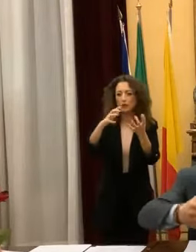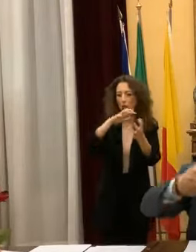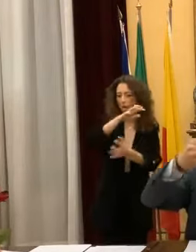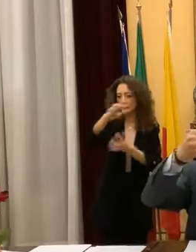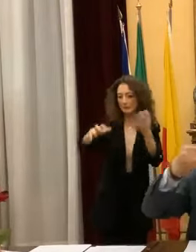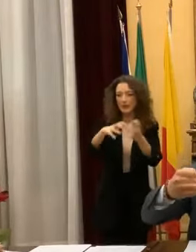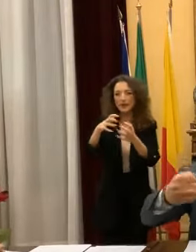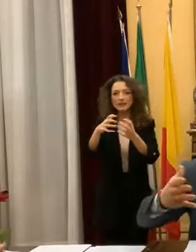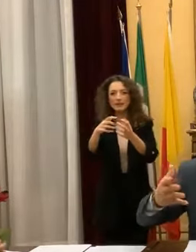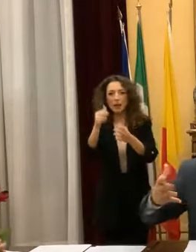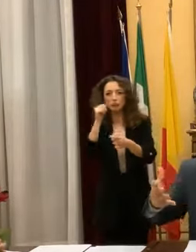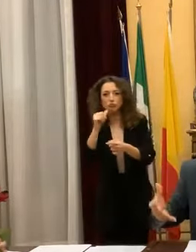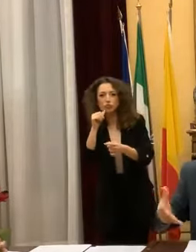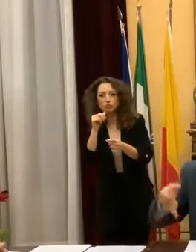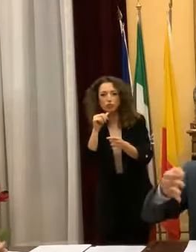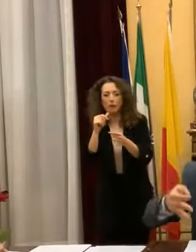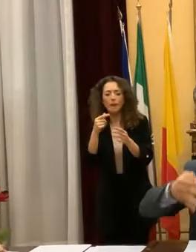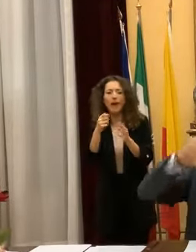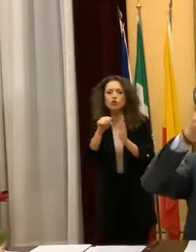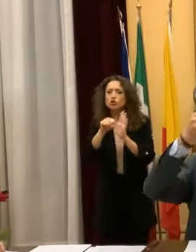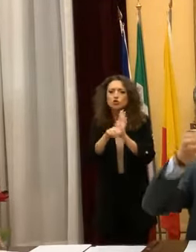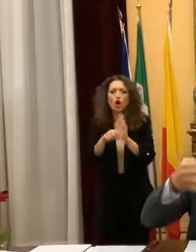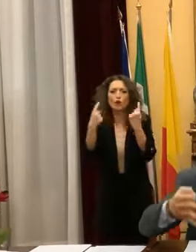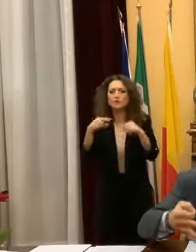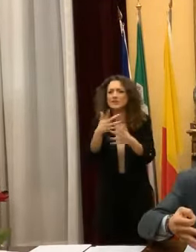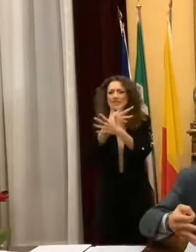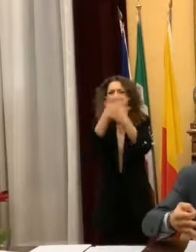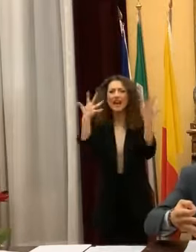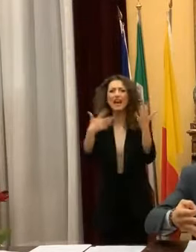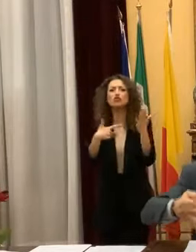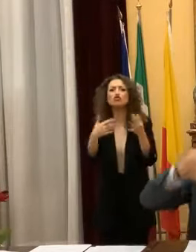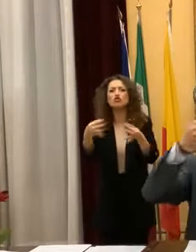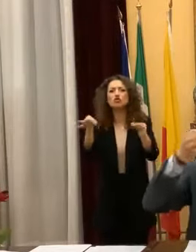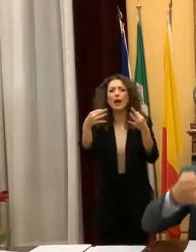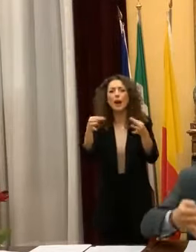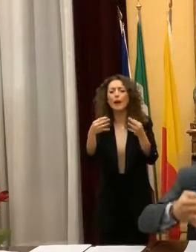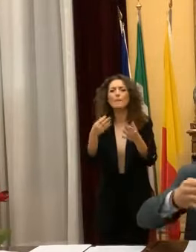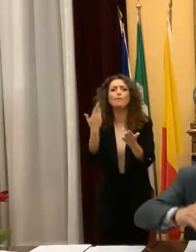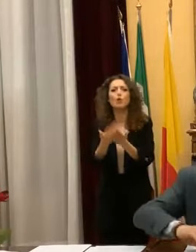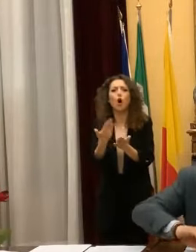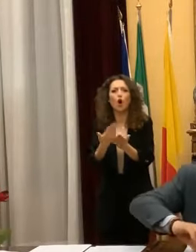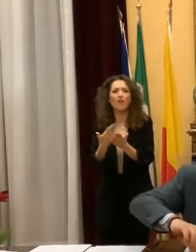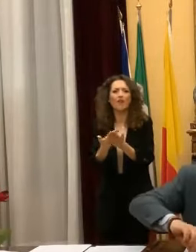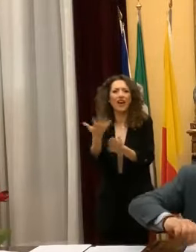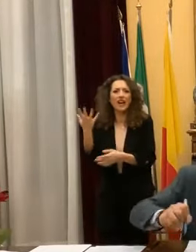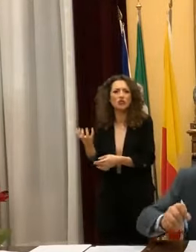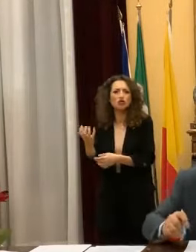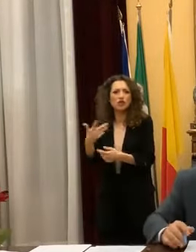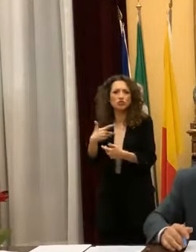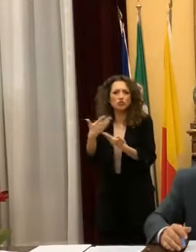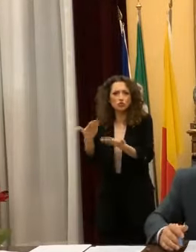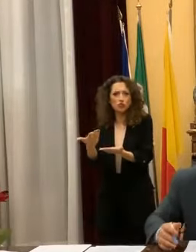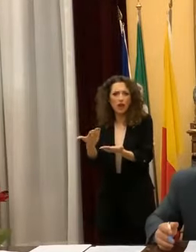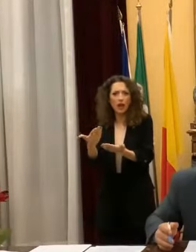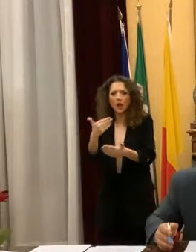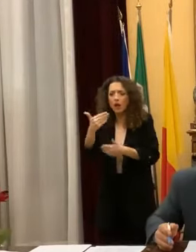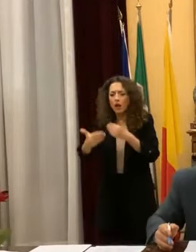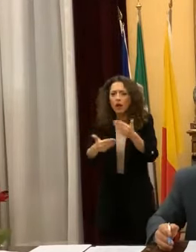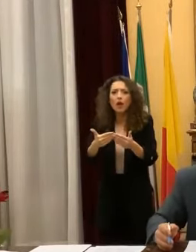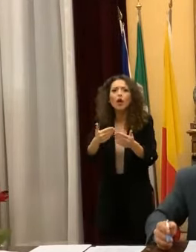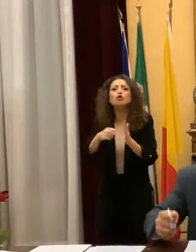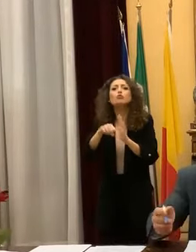No, la storia è questa ed è certificata. Di fronte a tutta questa